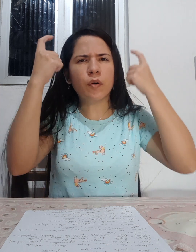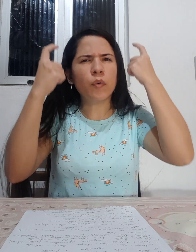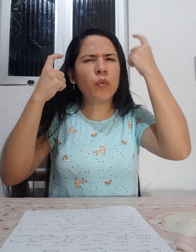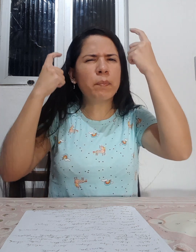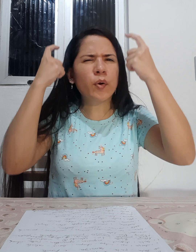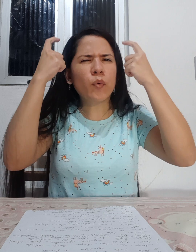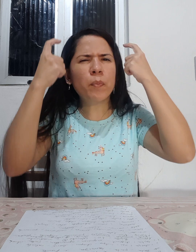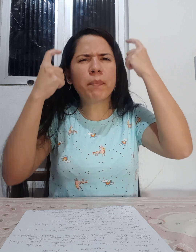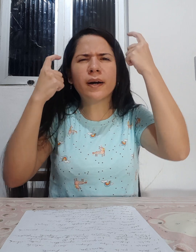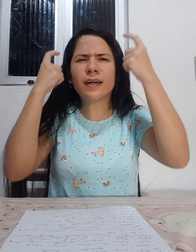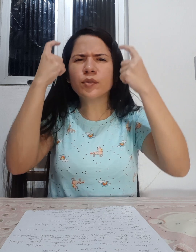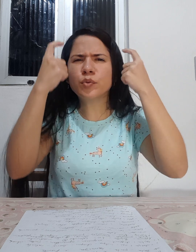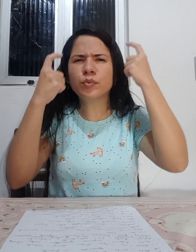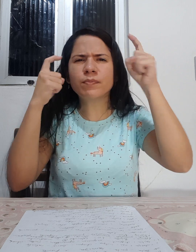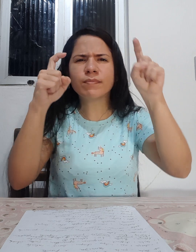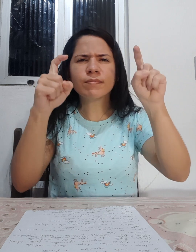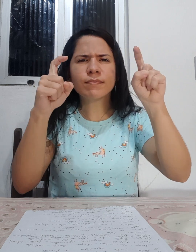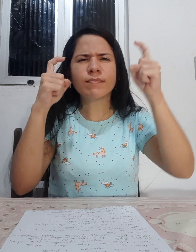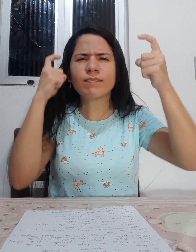o preocupado.